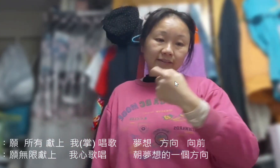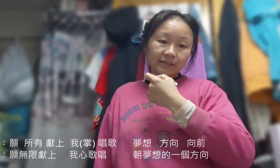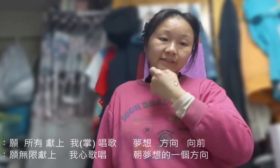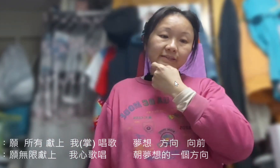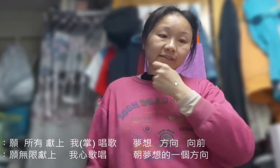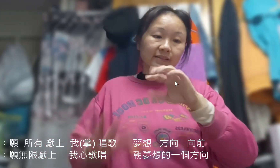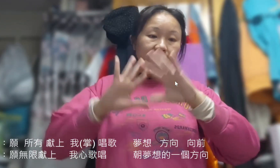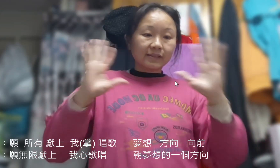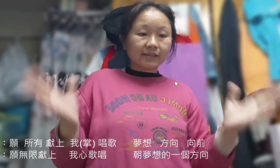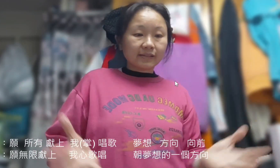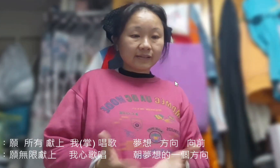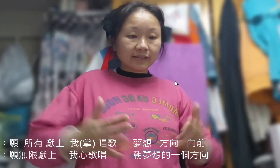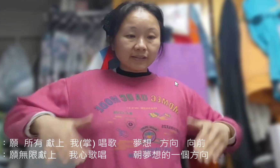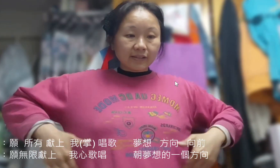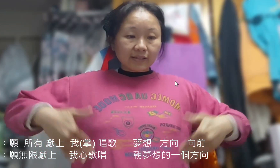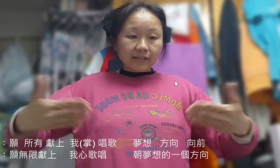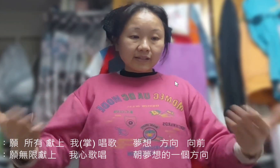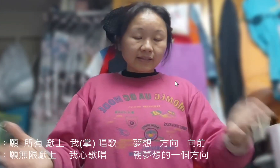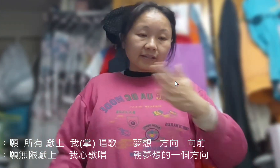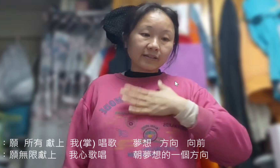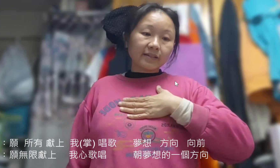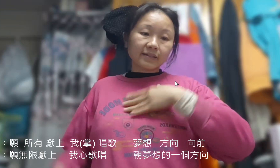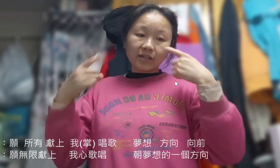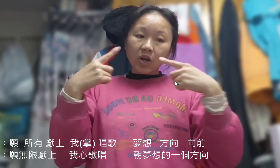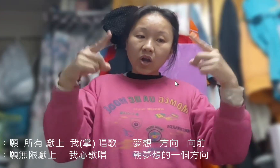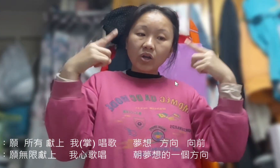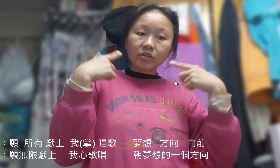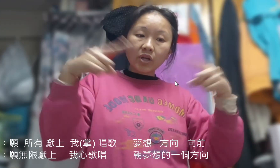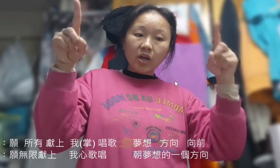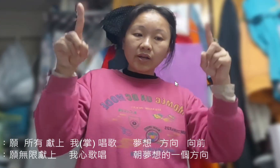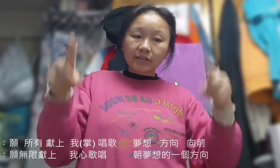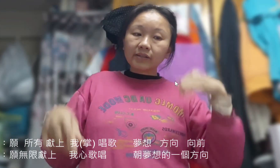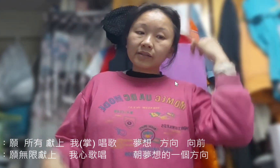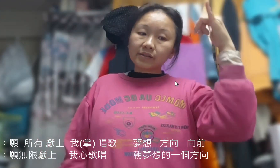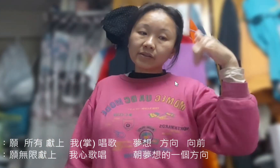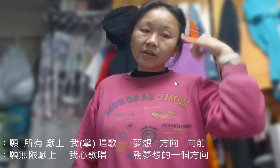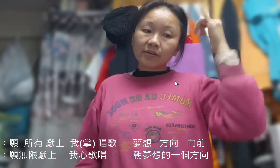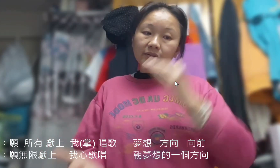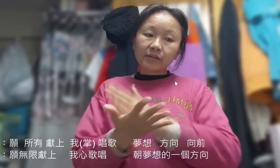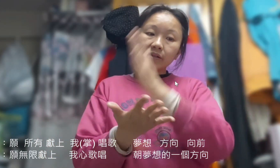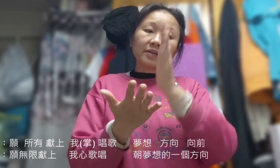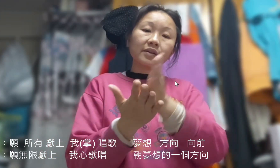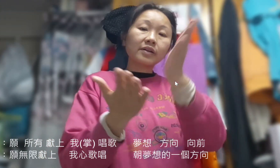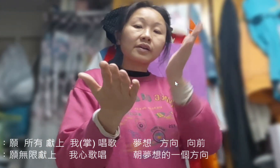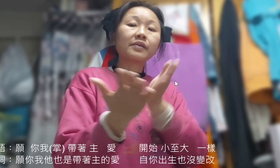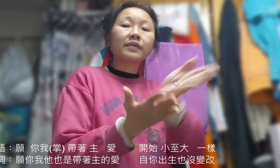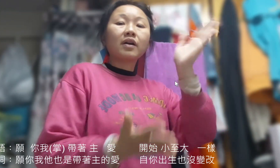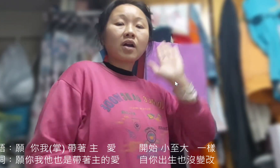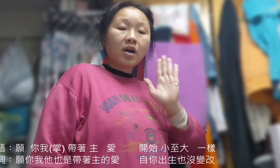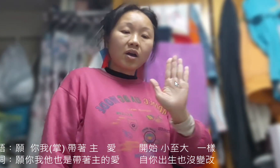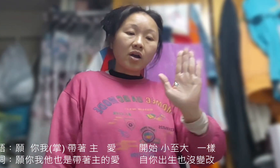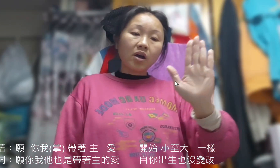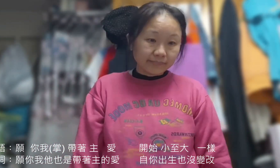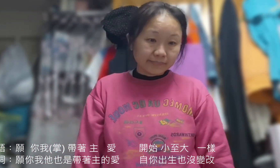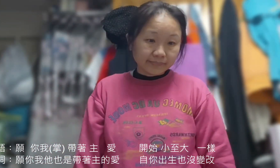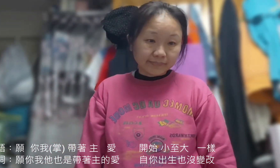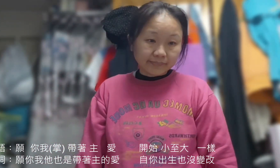無限理想，靠心歌唱，朝夢想的一個方向。願你